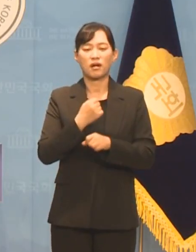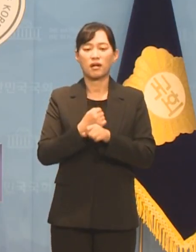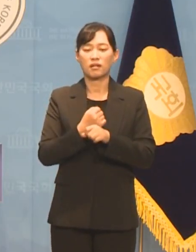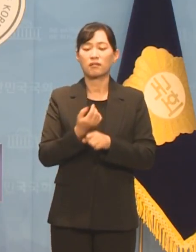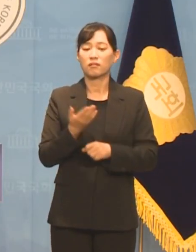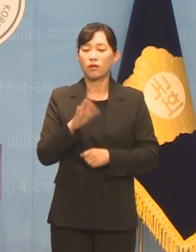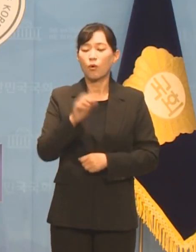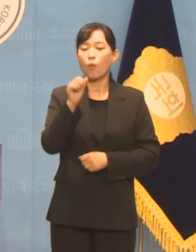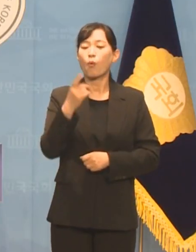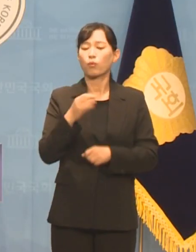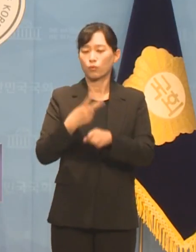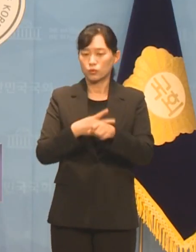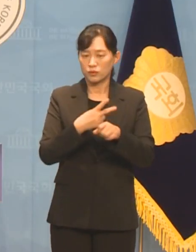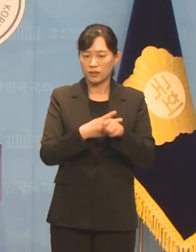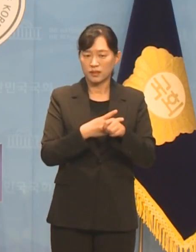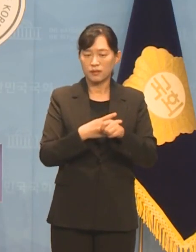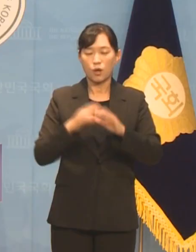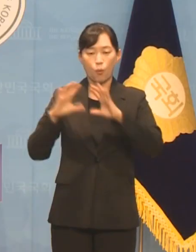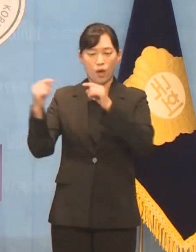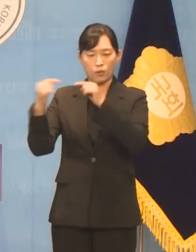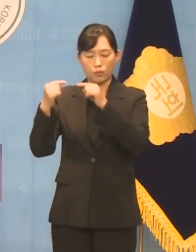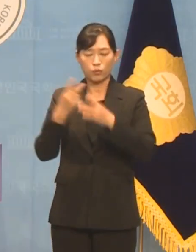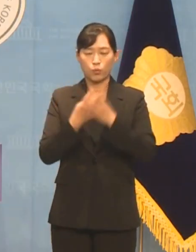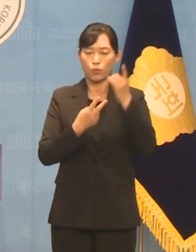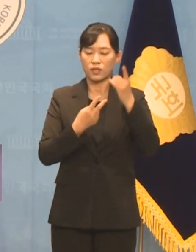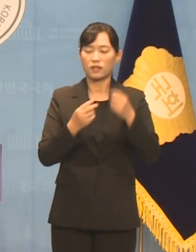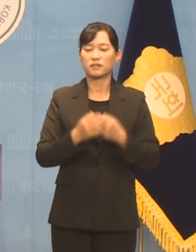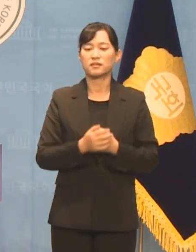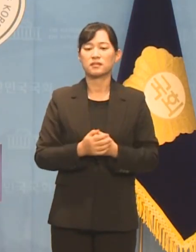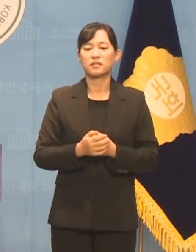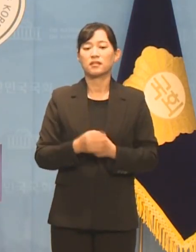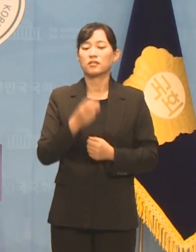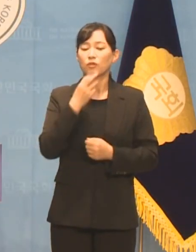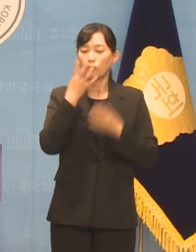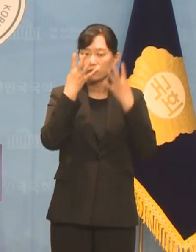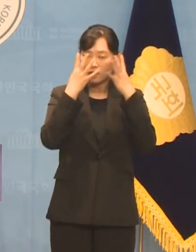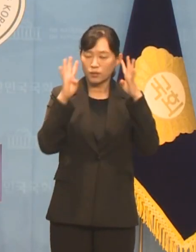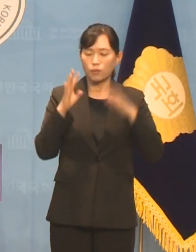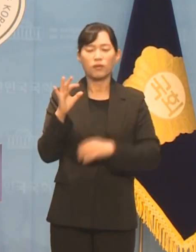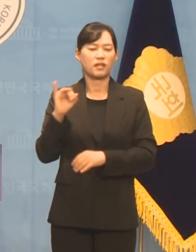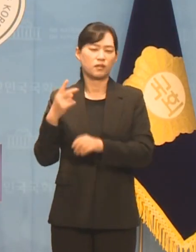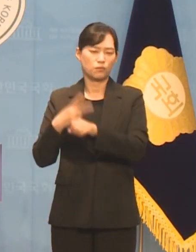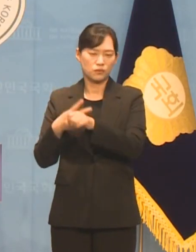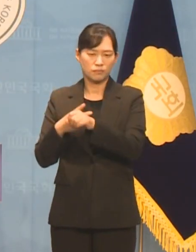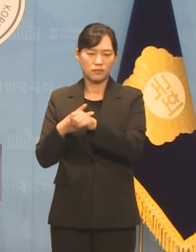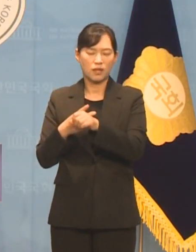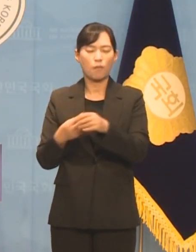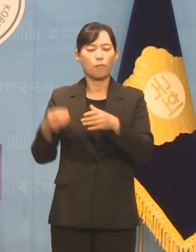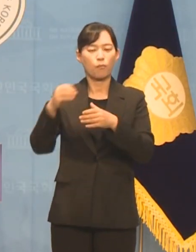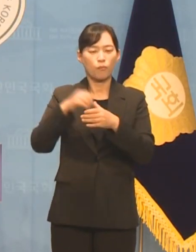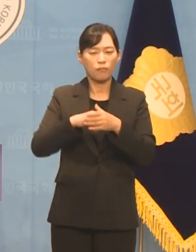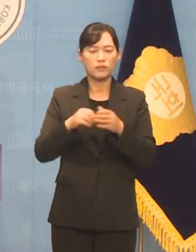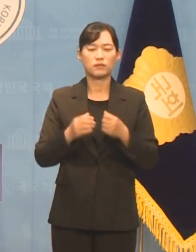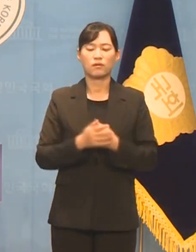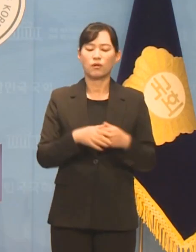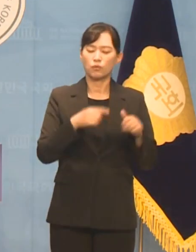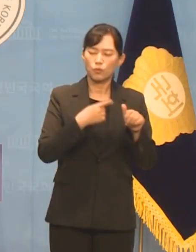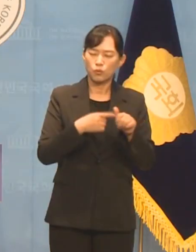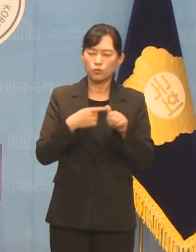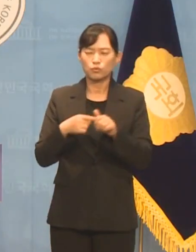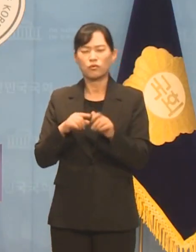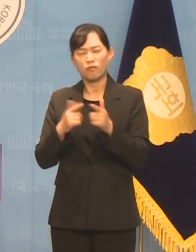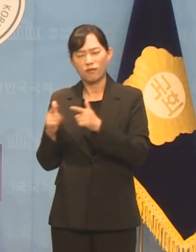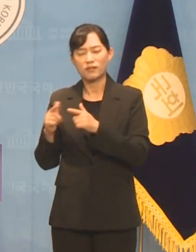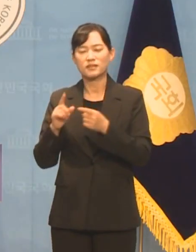홍재우 교수님, 그리고 외교안보 통일 분야는 서울대학교 이정철 교수님을 포함해서 외교안보 교육, 재정,